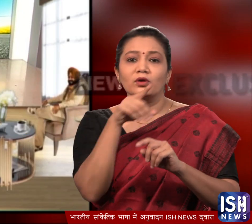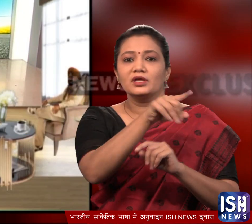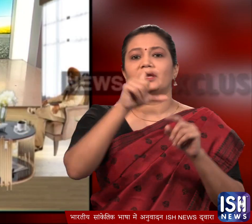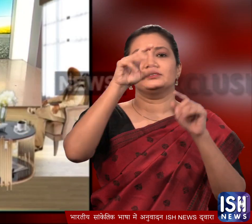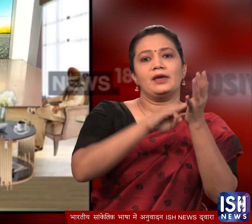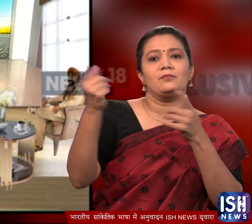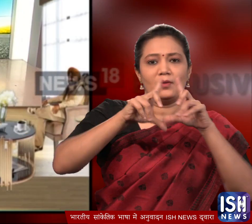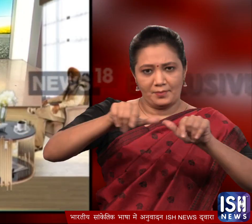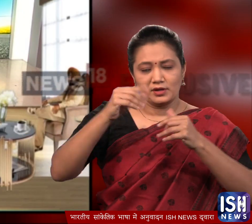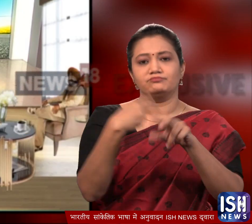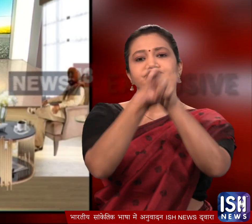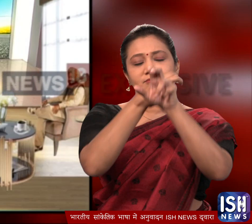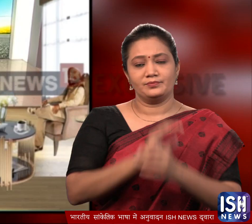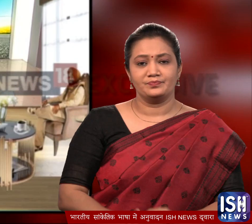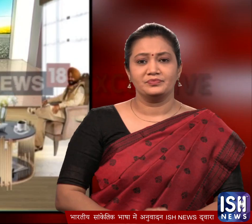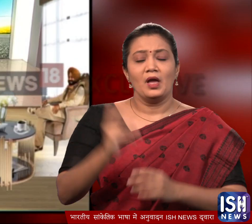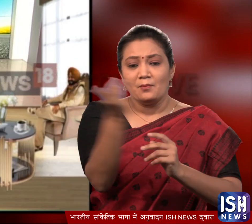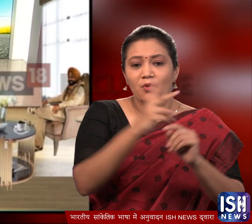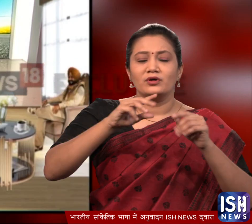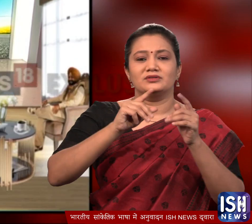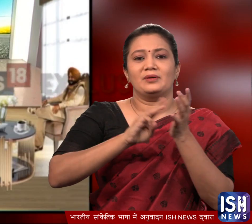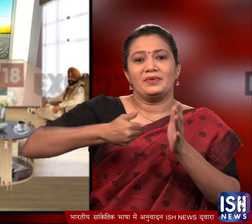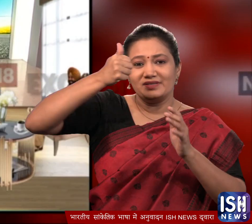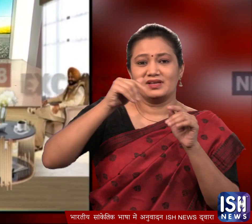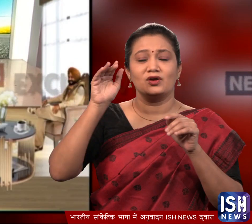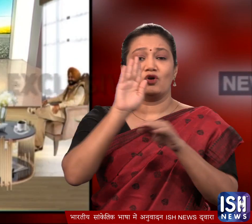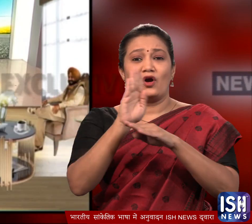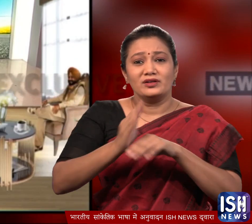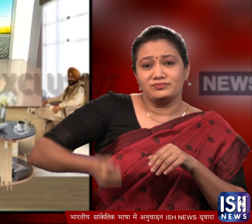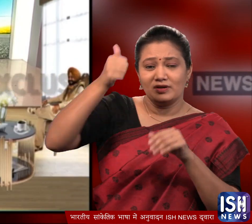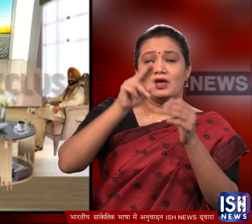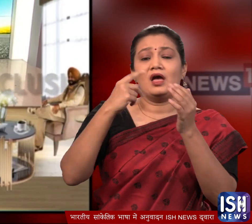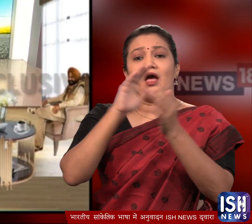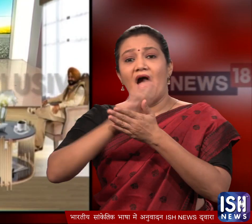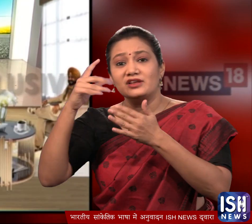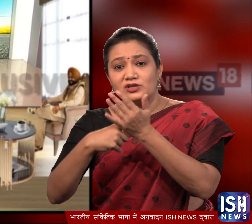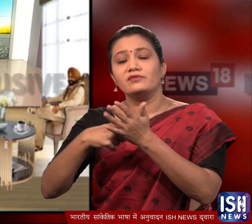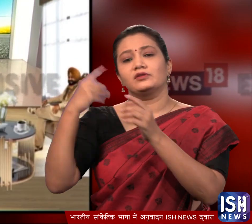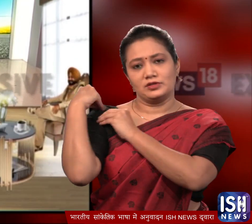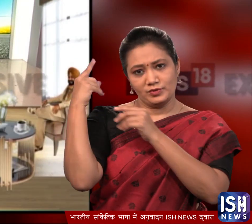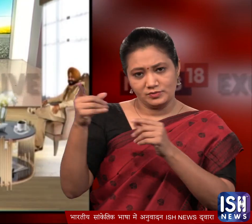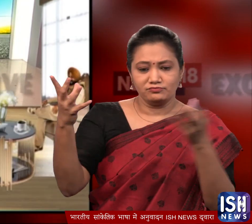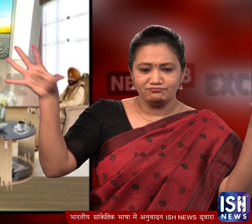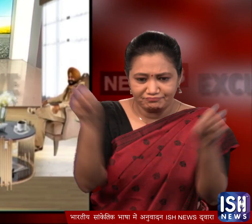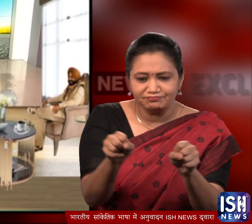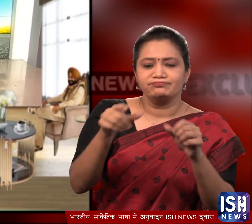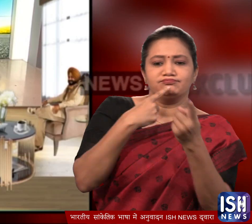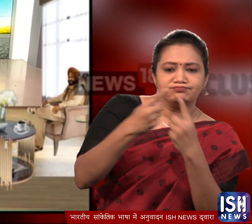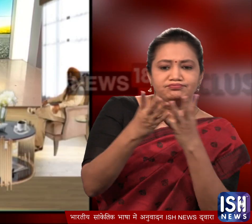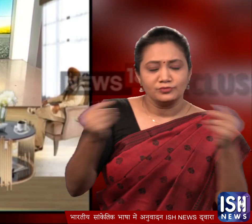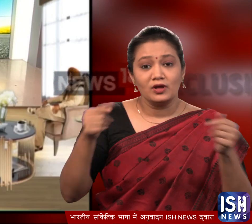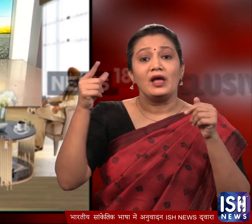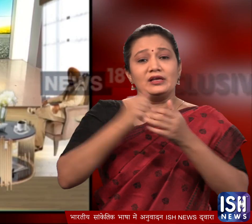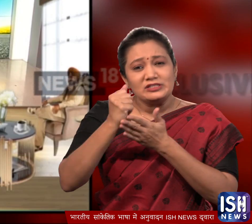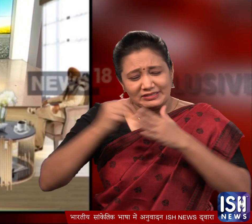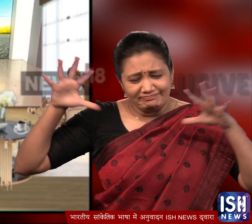होने वाली। कहा जा रहा है कि दोनों नेताओं के बीच सुलह कराने में पंजाब के कांग्रेस प्रभारी हरीश रावत की बड़ी भूमिका है। माना जा रहा है कि उनकी